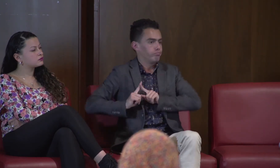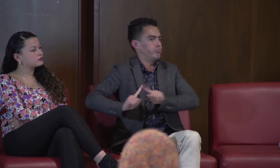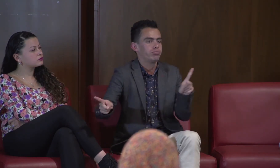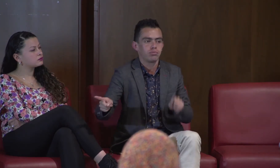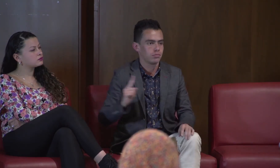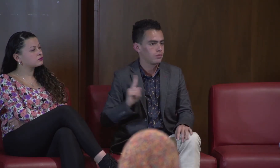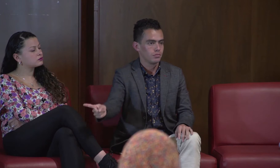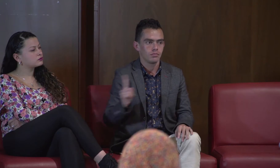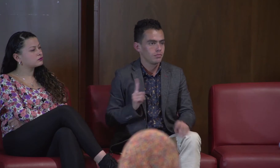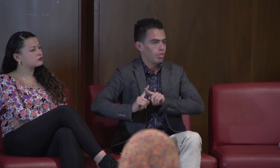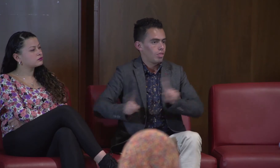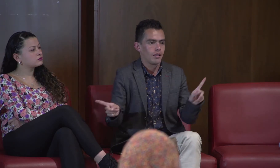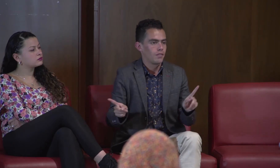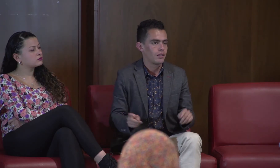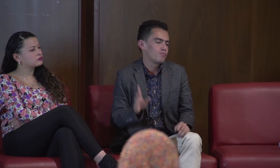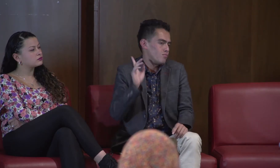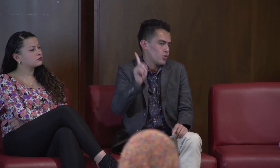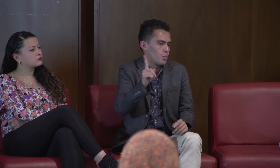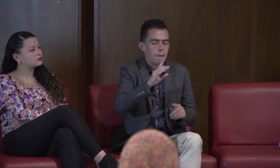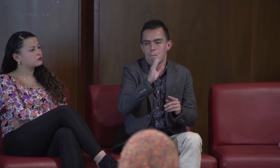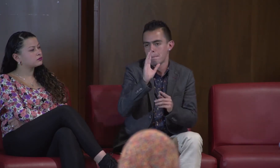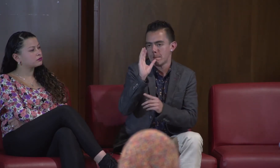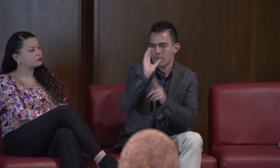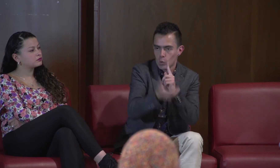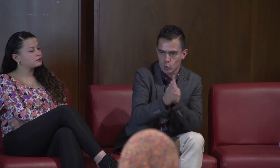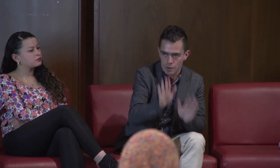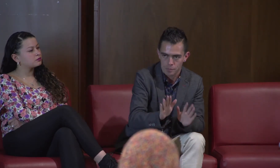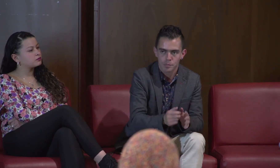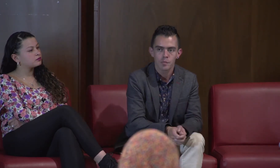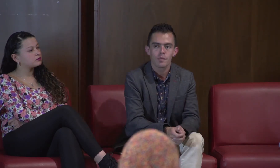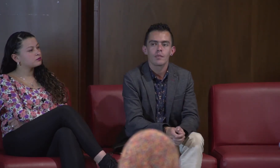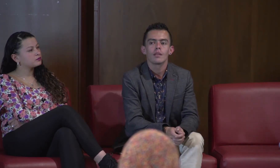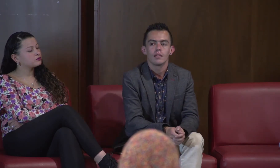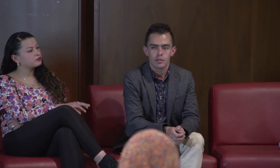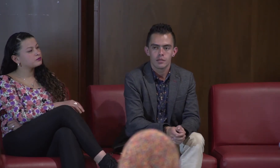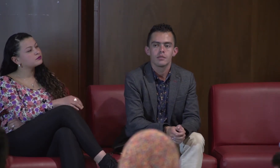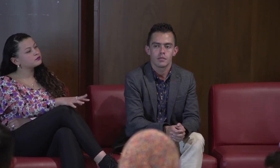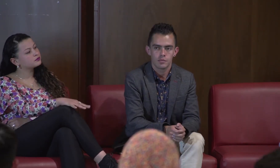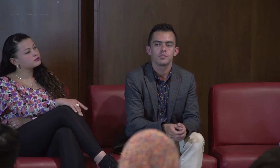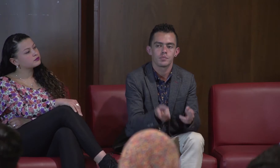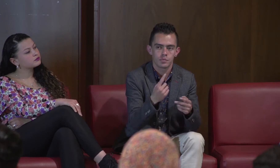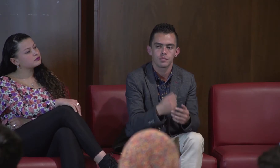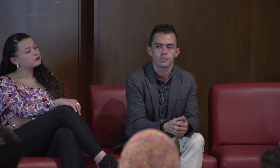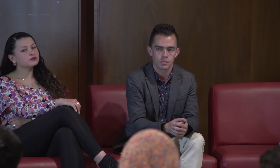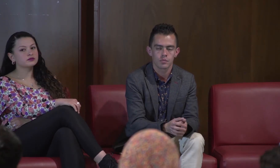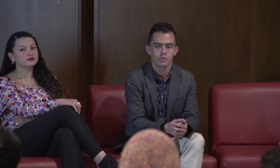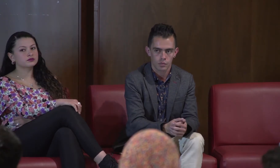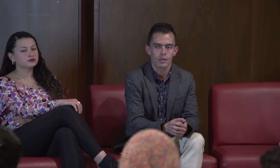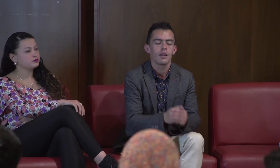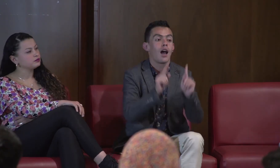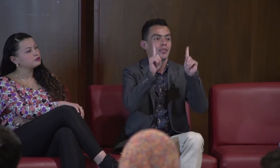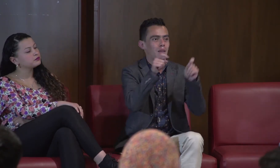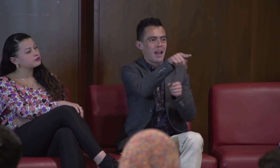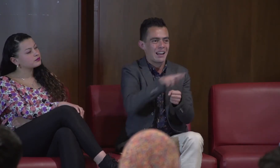Argentina. Colombia también tiene un español con unos significados y unos constructos distintos y por eso decimos que es lengua de señas colombiana, porque también se enriquece de